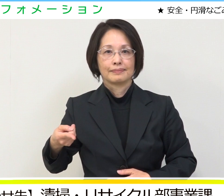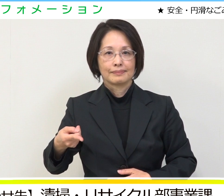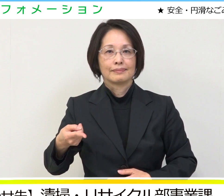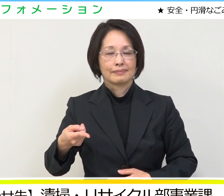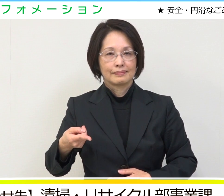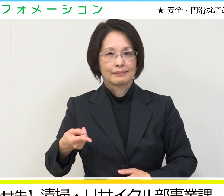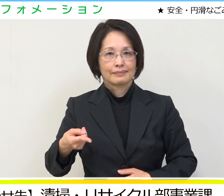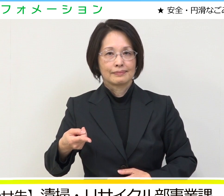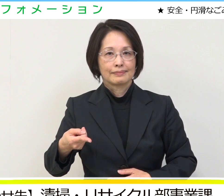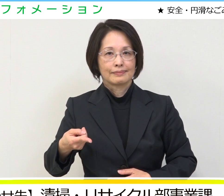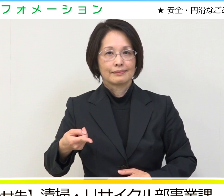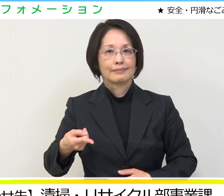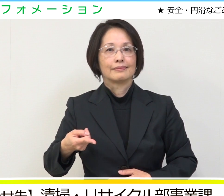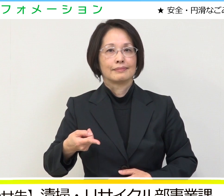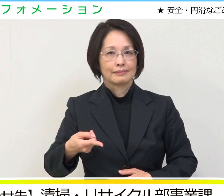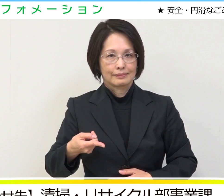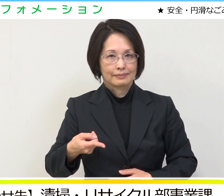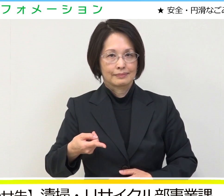5432